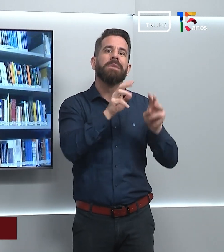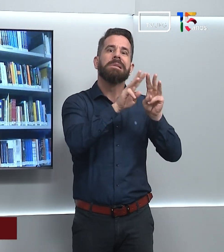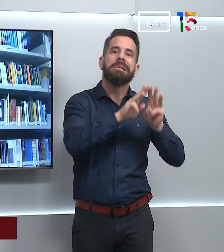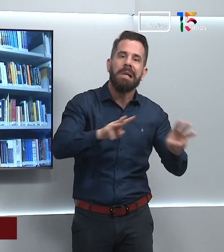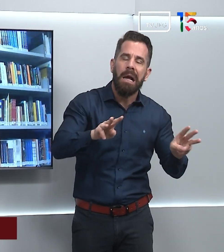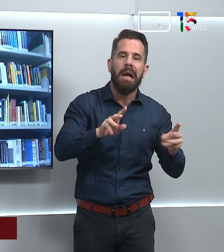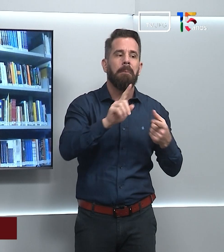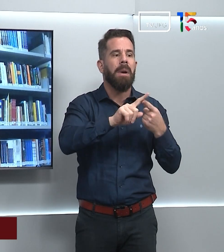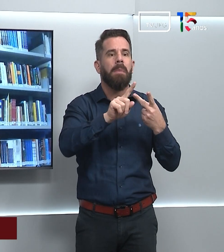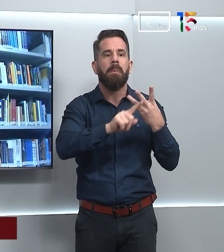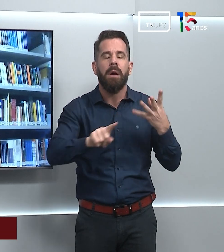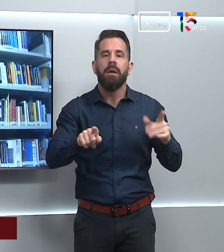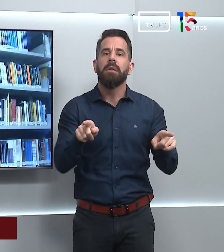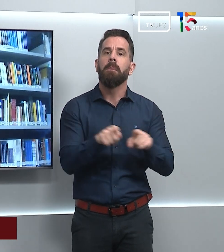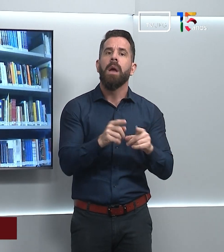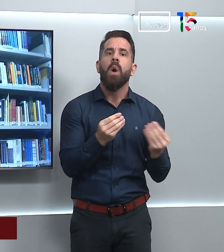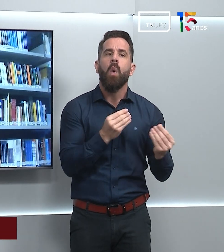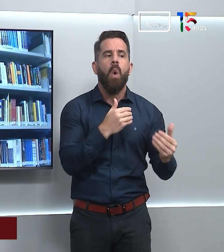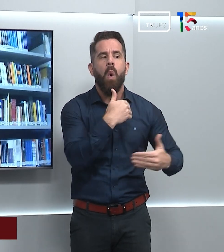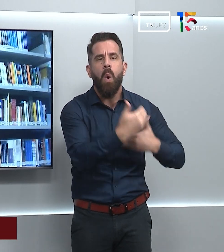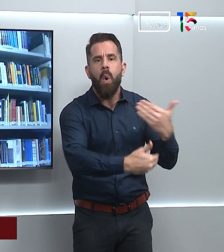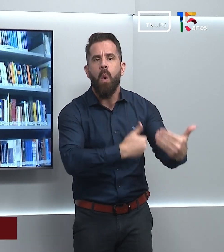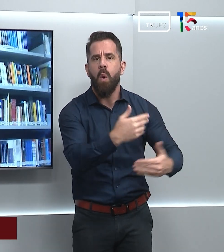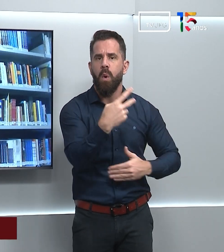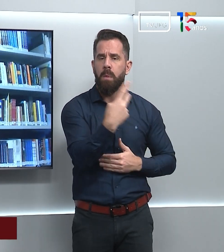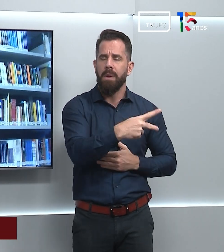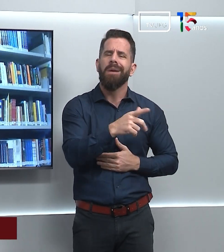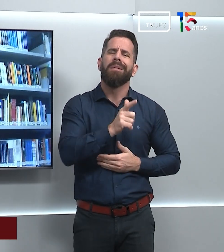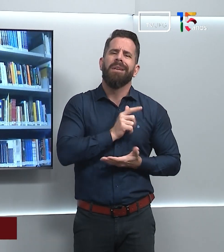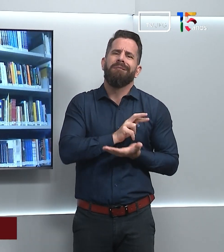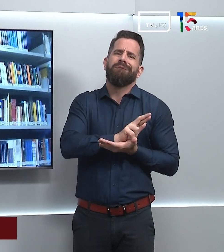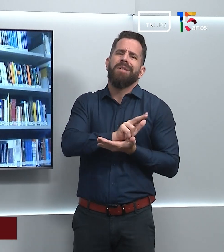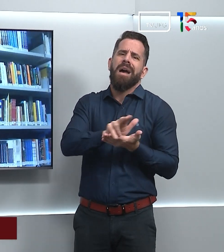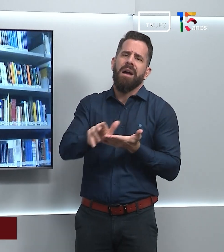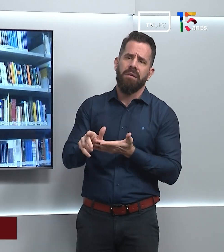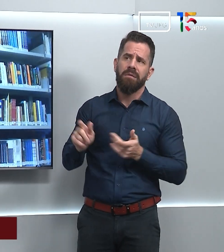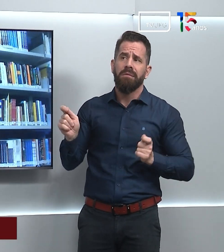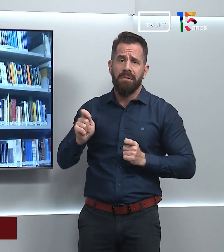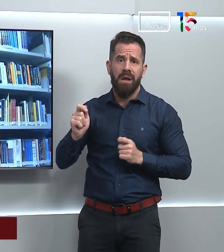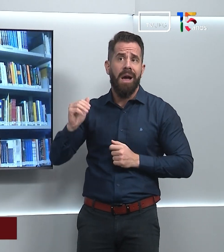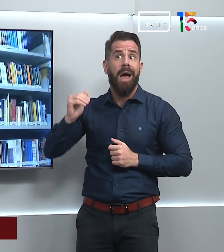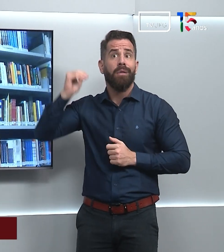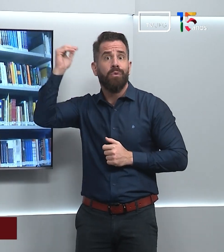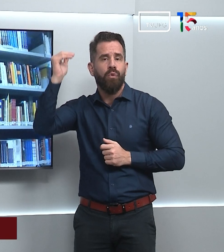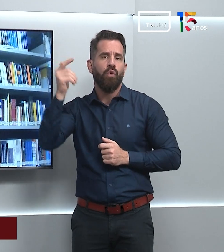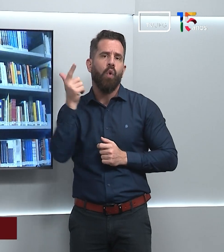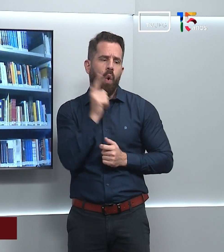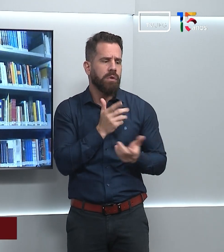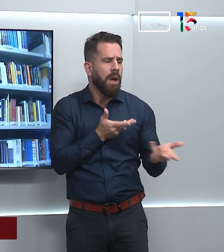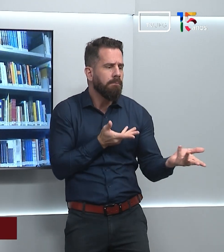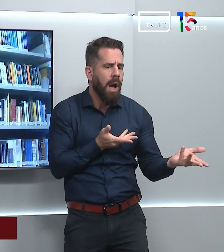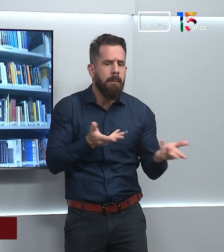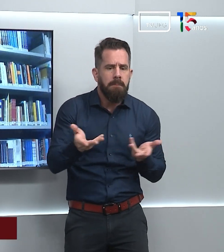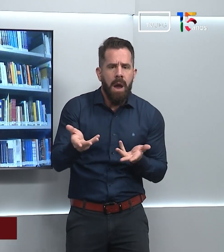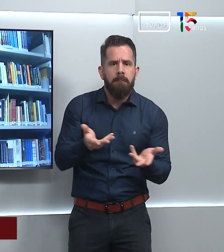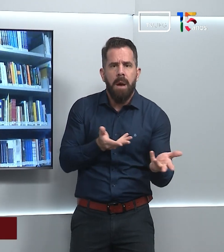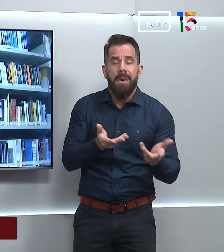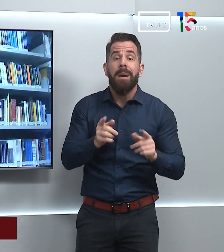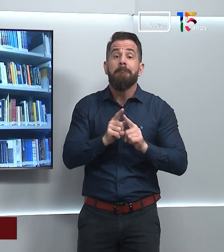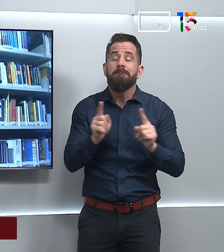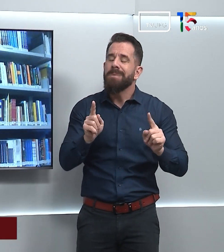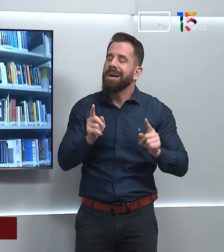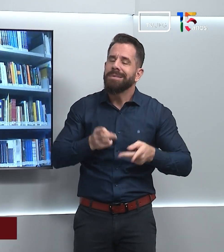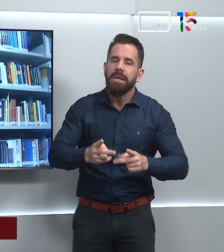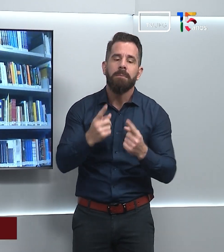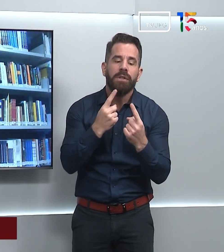as atividades que são realizadas. Então, a gente tem diversos tipos de mediação que podem ser feitas, mas, claro, sempre pautadas pelo